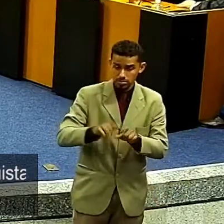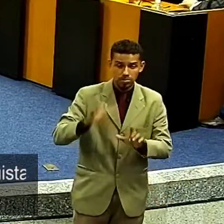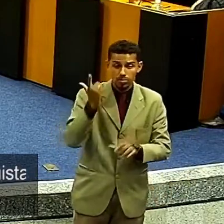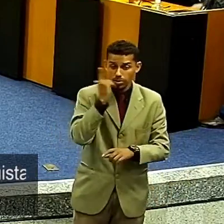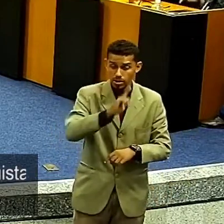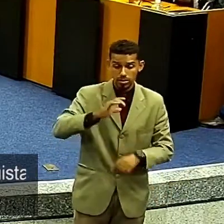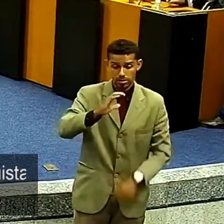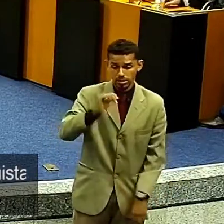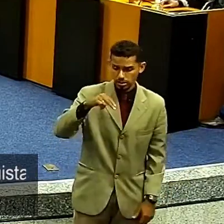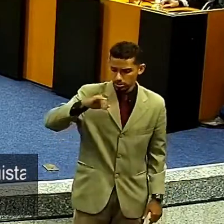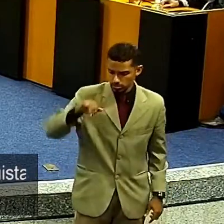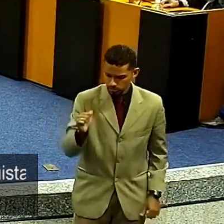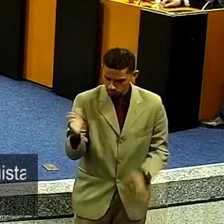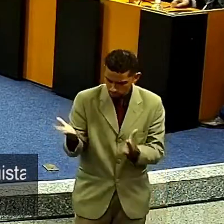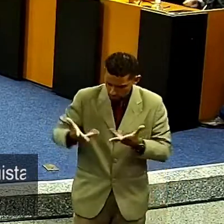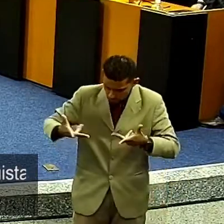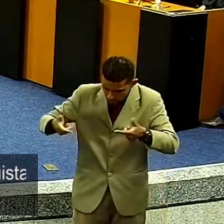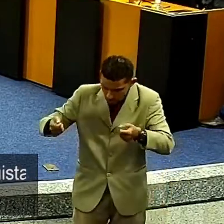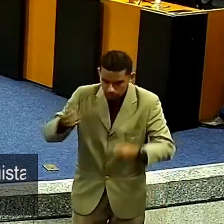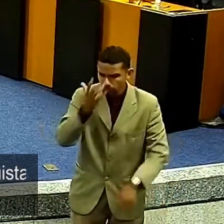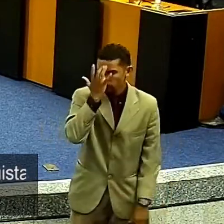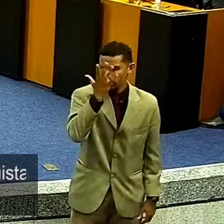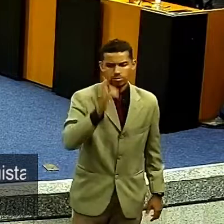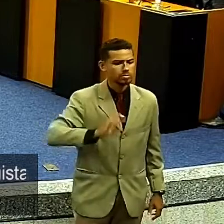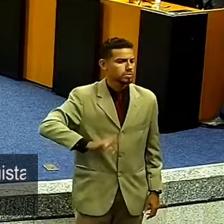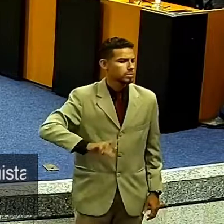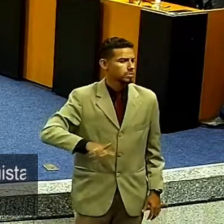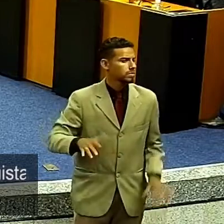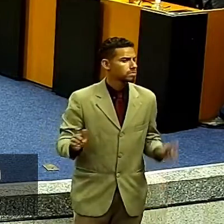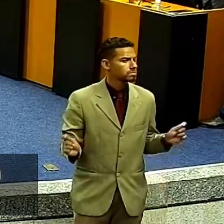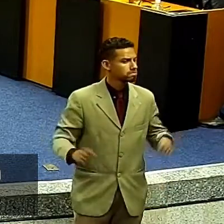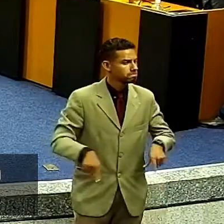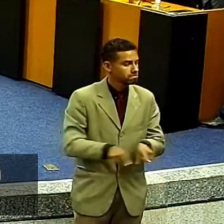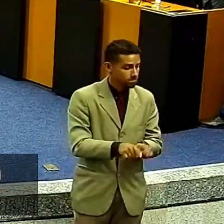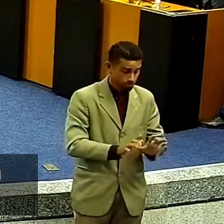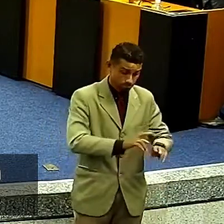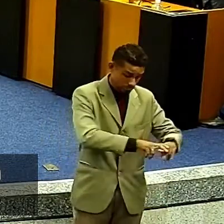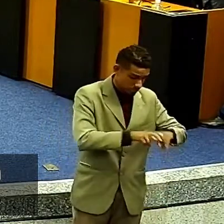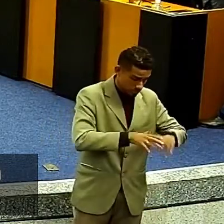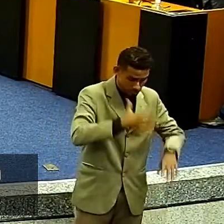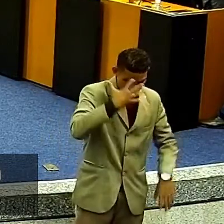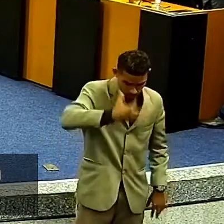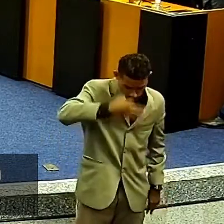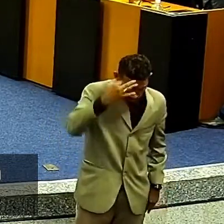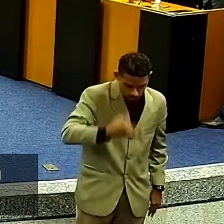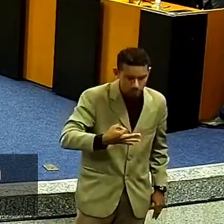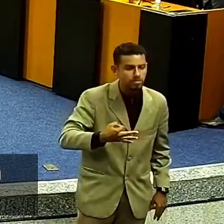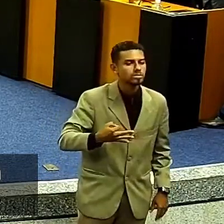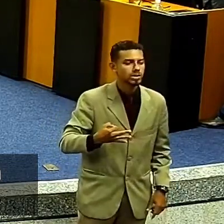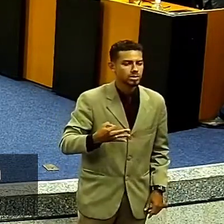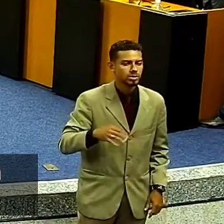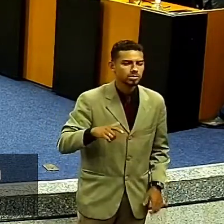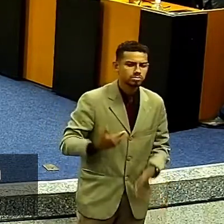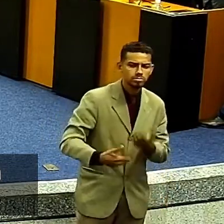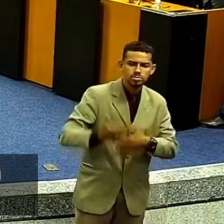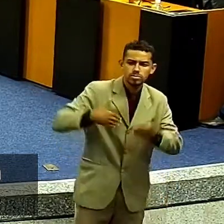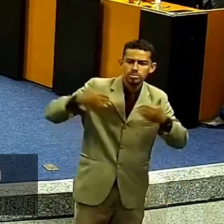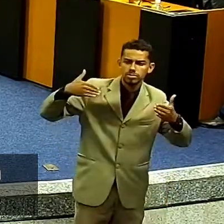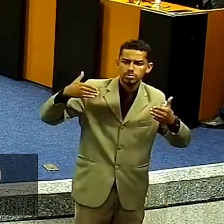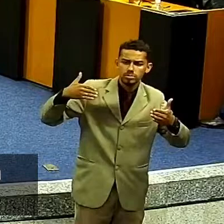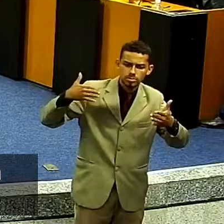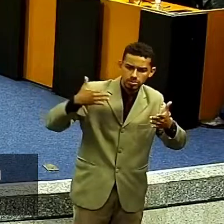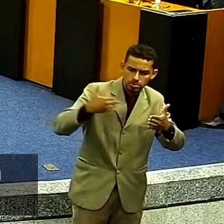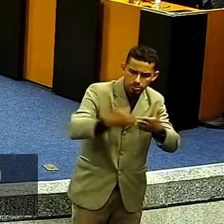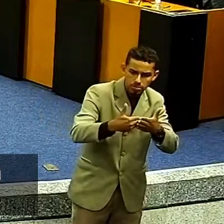qualidade não será tarefa fácil porém estamos consciente de que grandes e novos